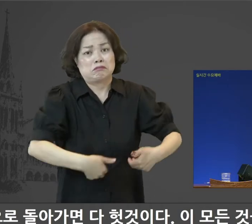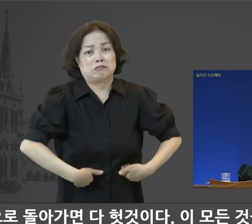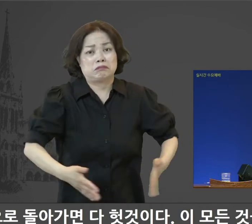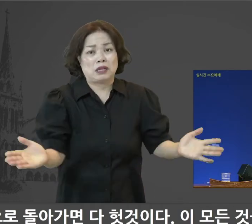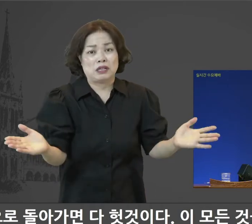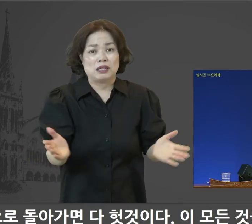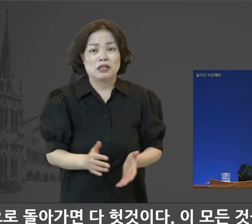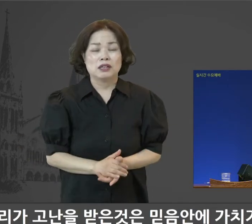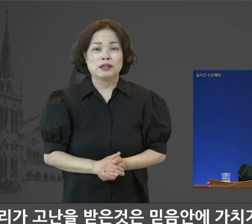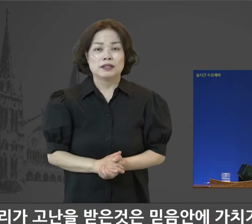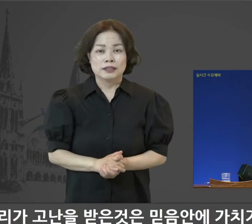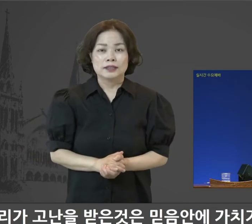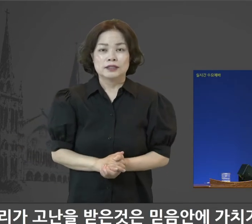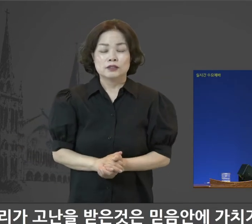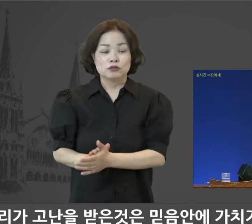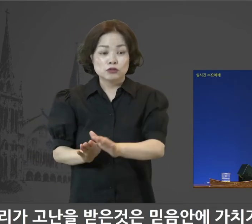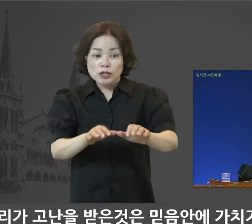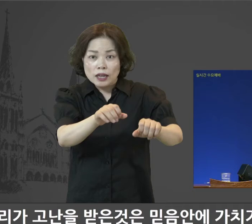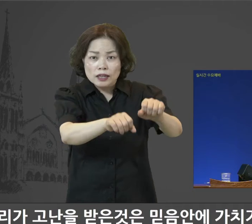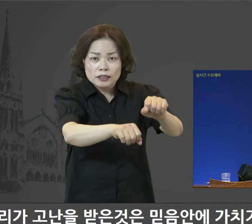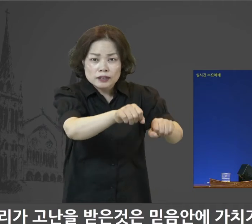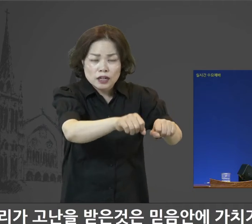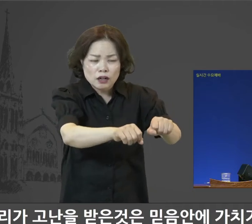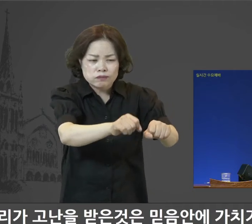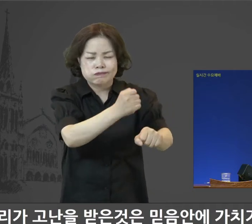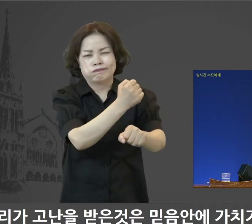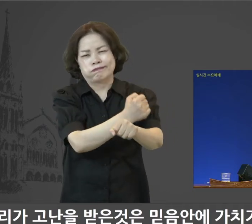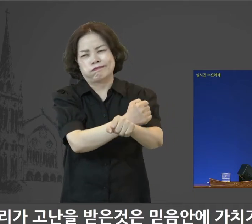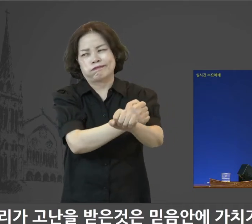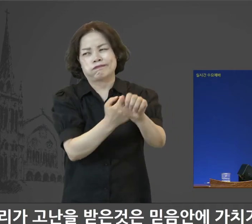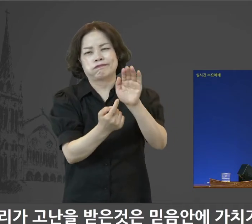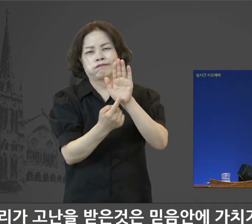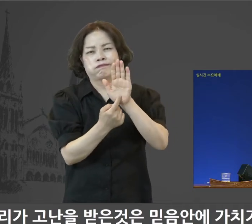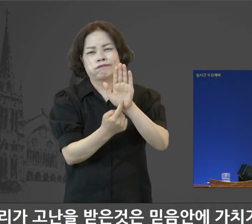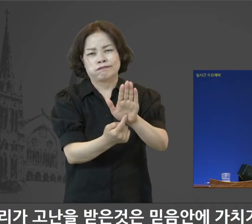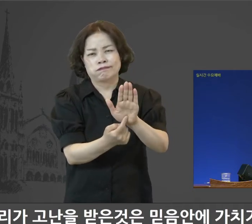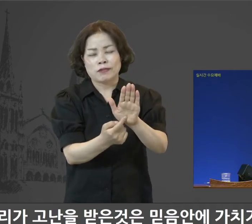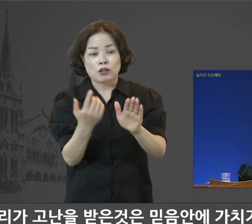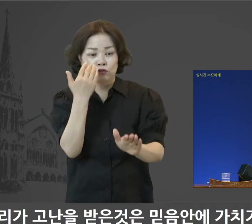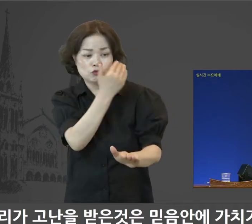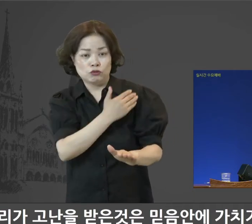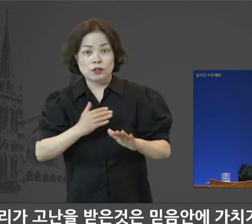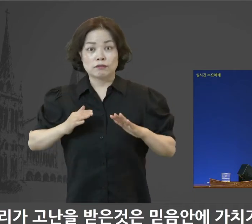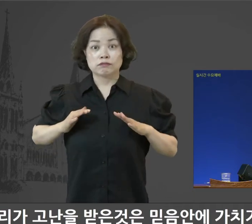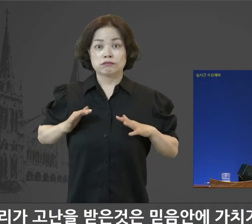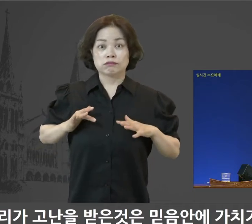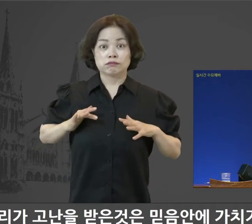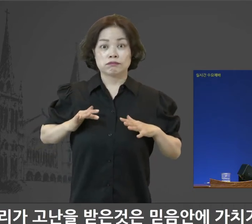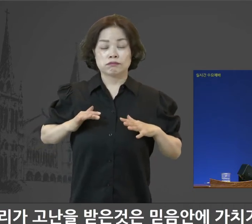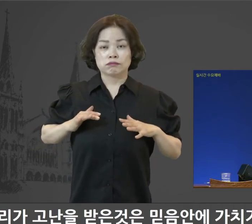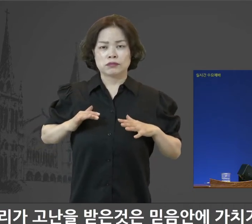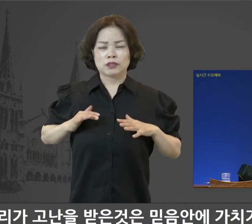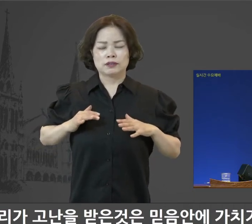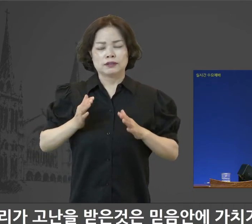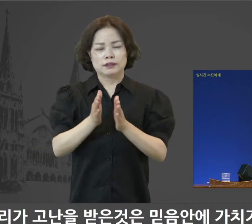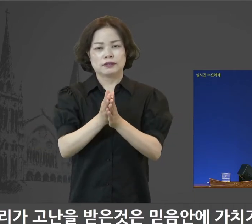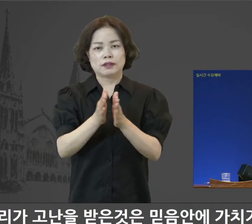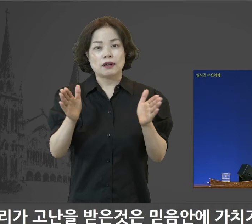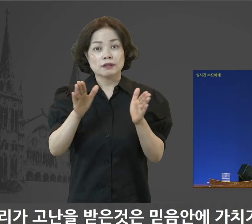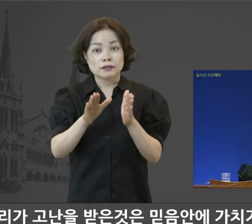거예요. 우리의 행위와 공로를 드러내고 육체의 자랑거리를 만들어내기 시작할